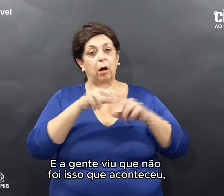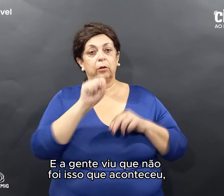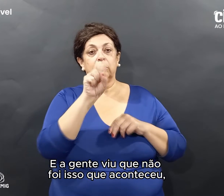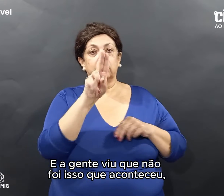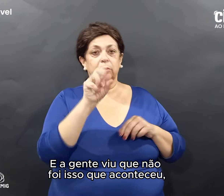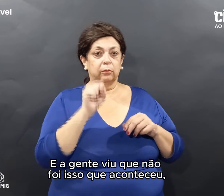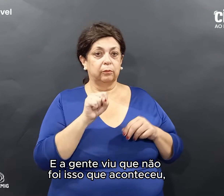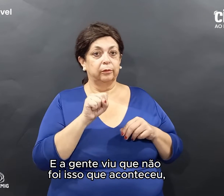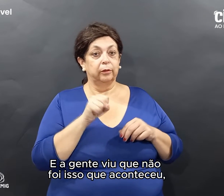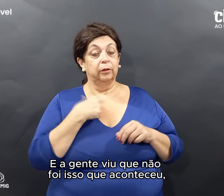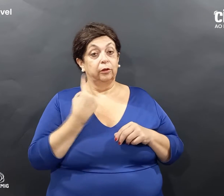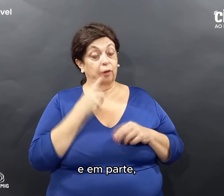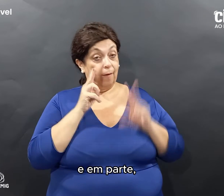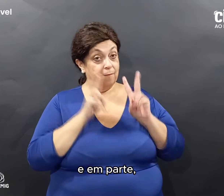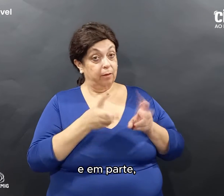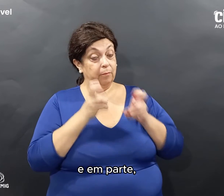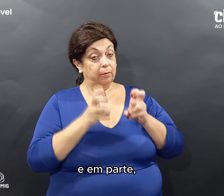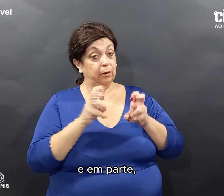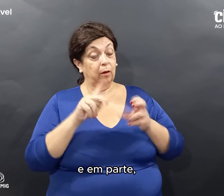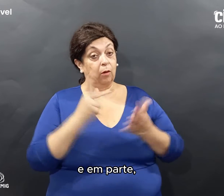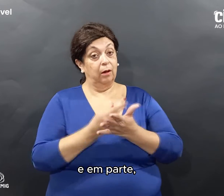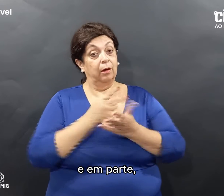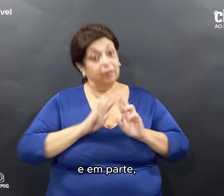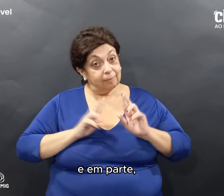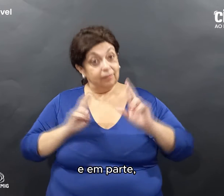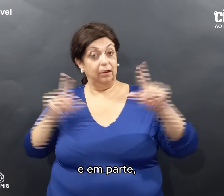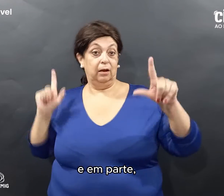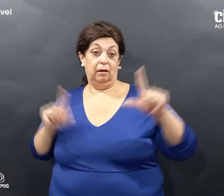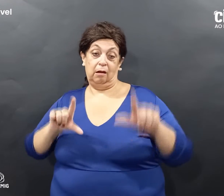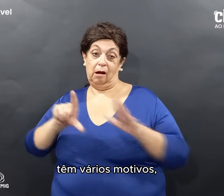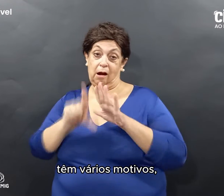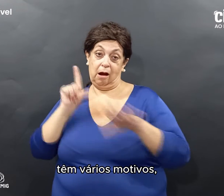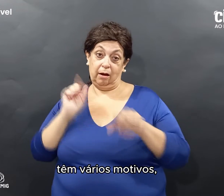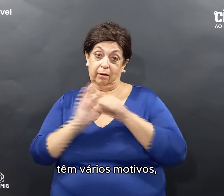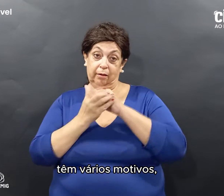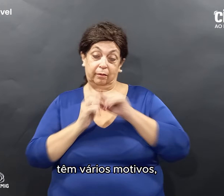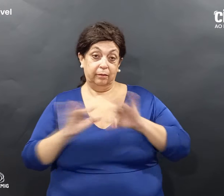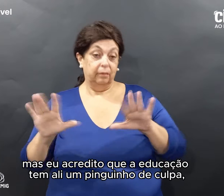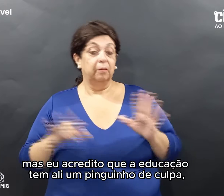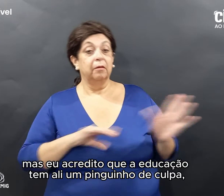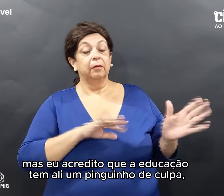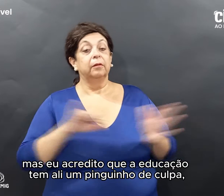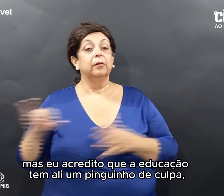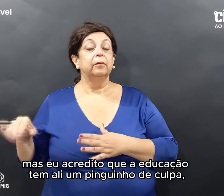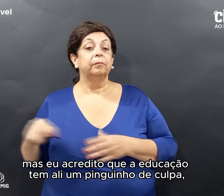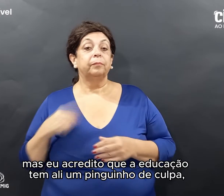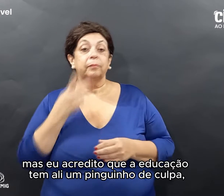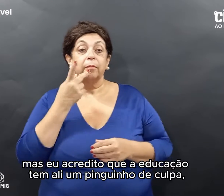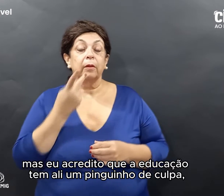a gente viu que não foi isso que aconteceu e, em parte, né, tem vários motivos, mas